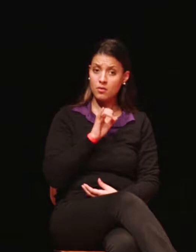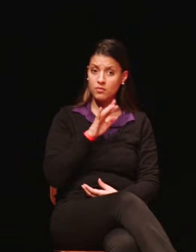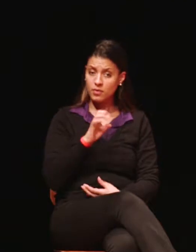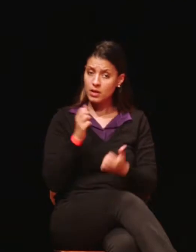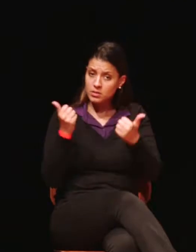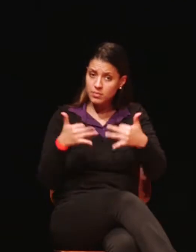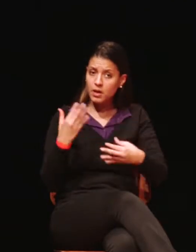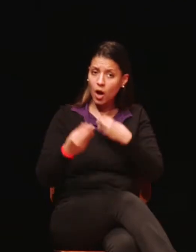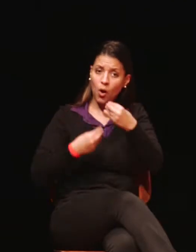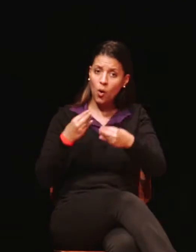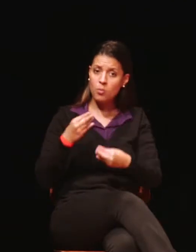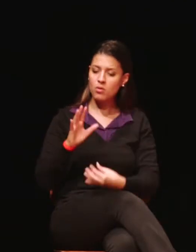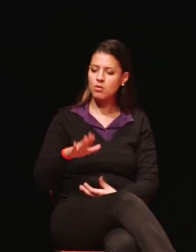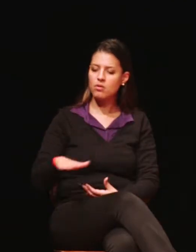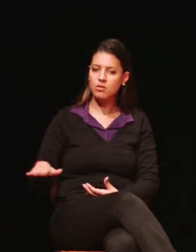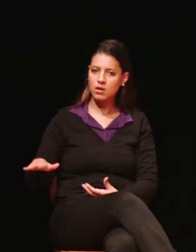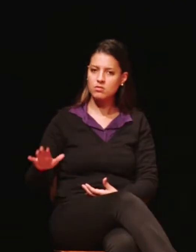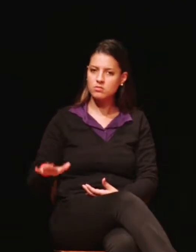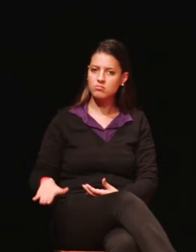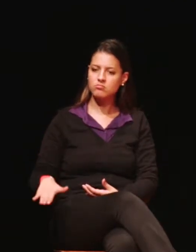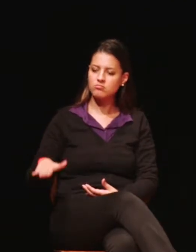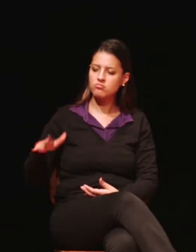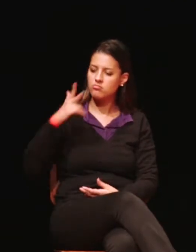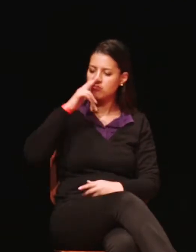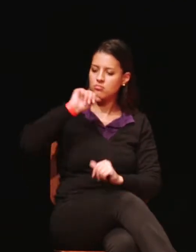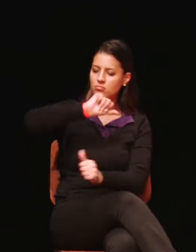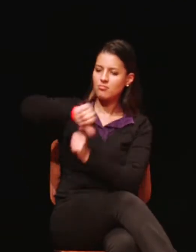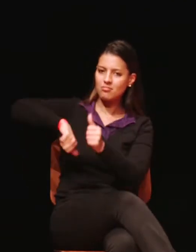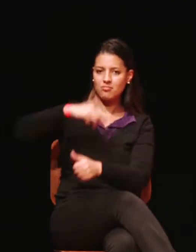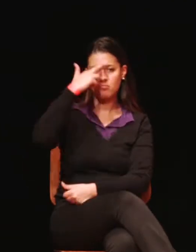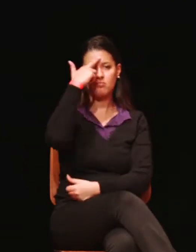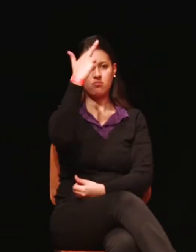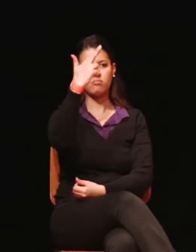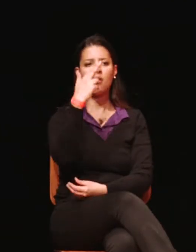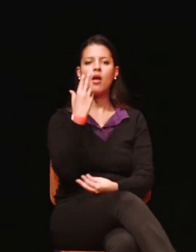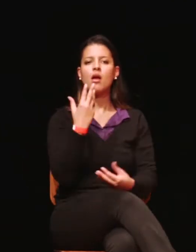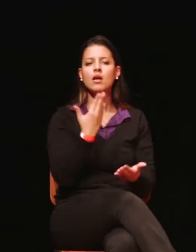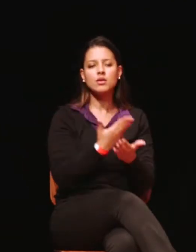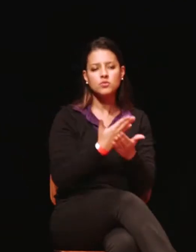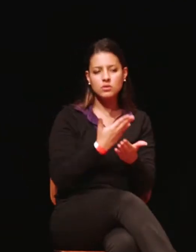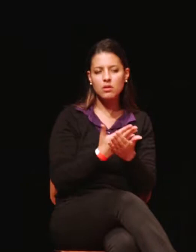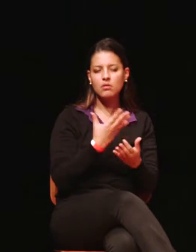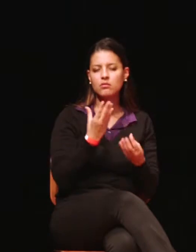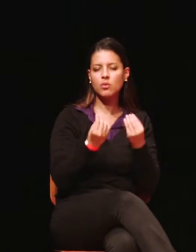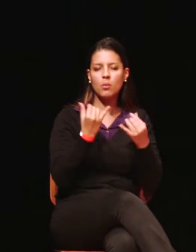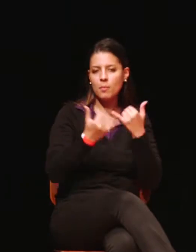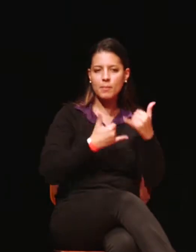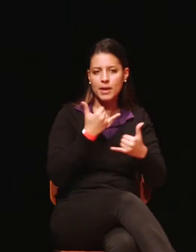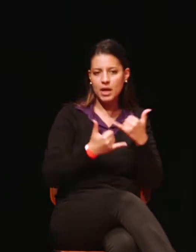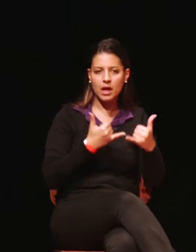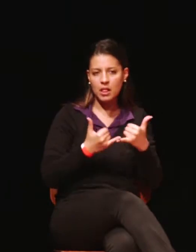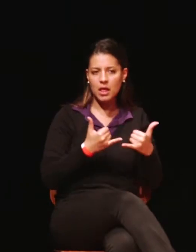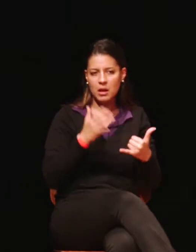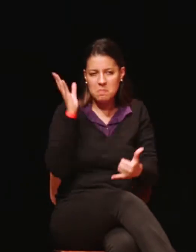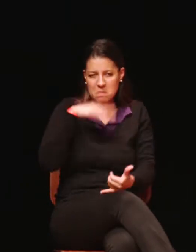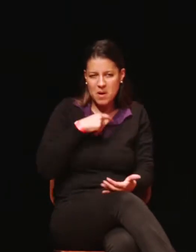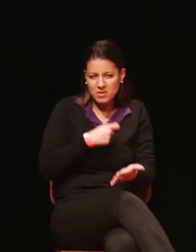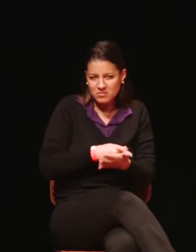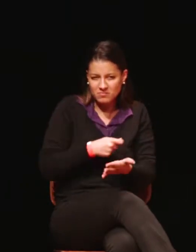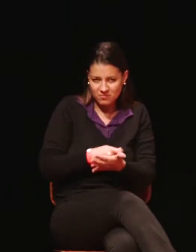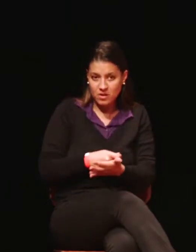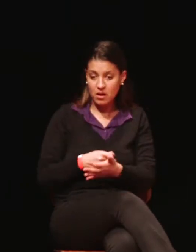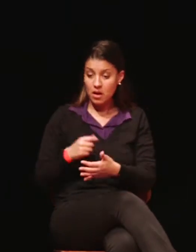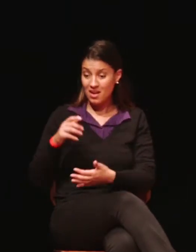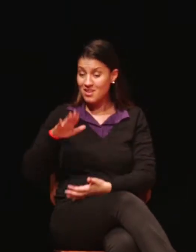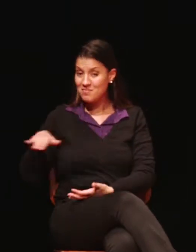da criança em senhor, através, por exemplo, do estudo das brincadeiras sádicas entre meninos livres e